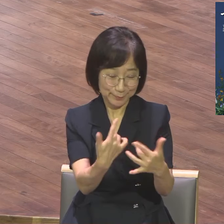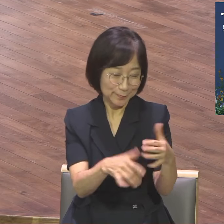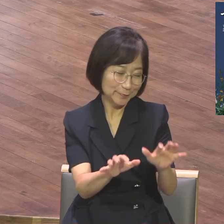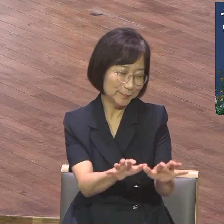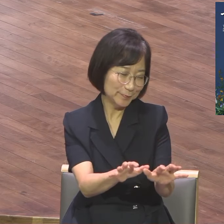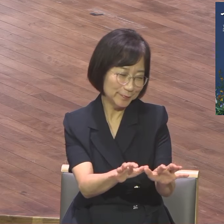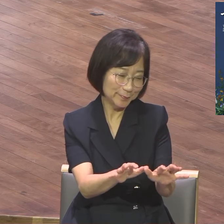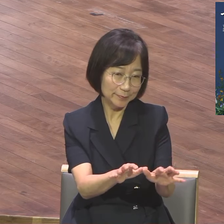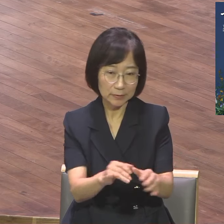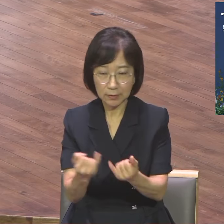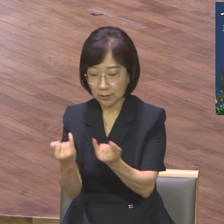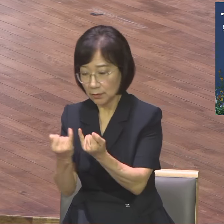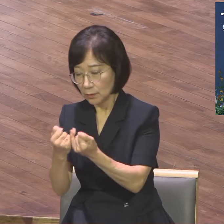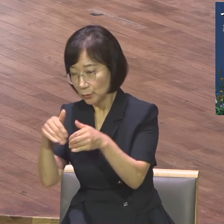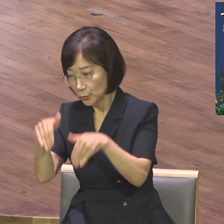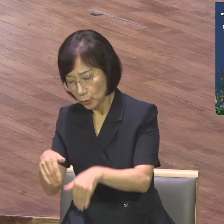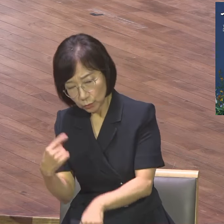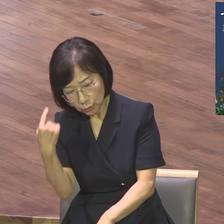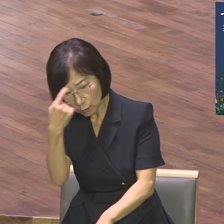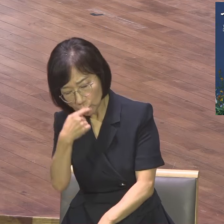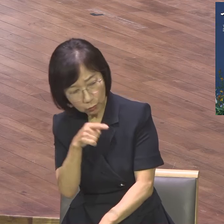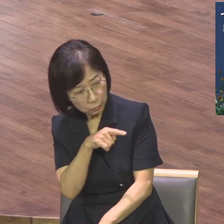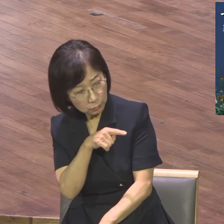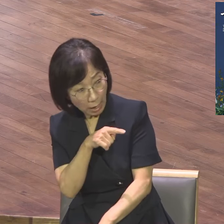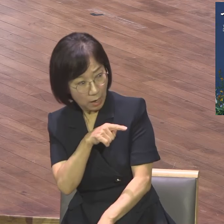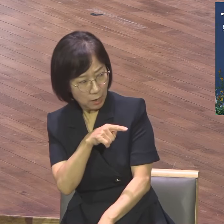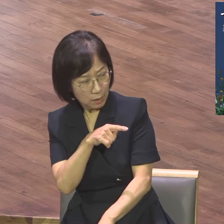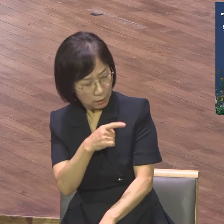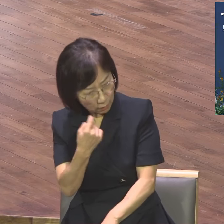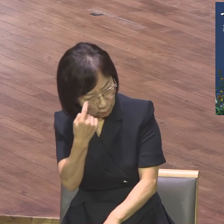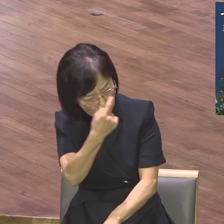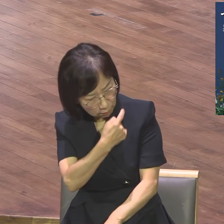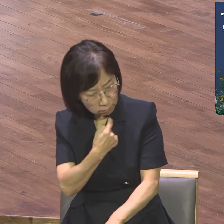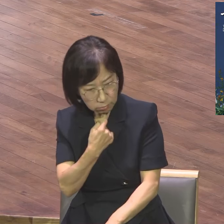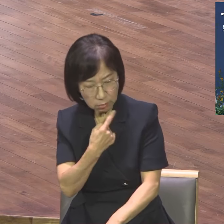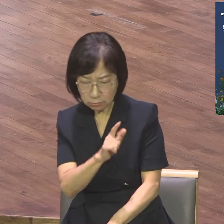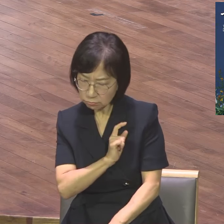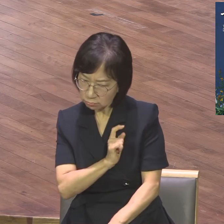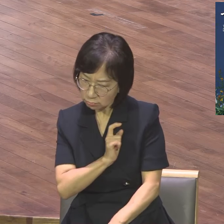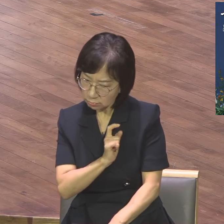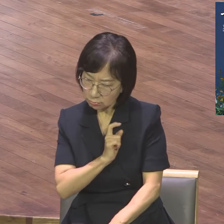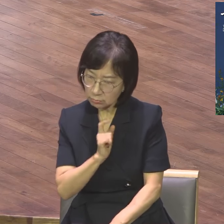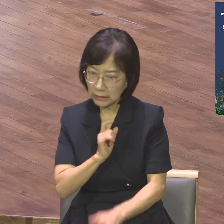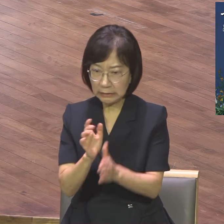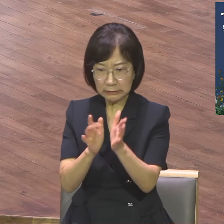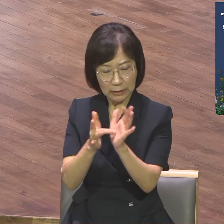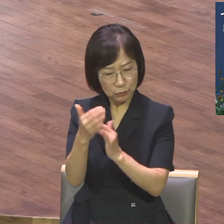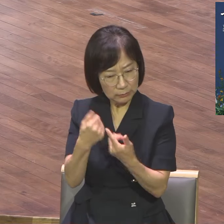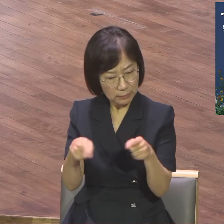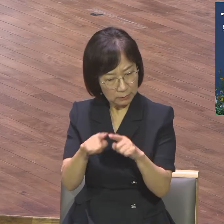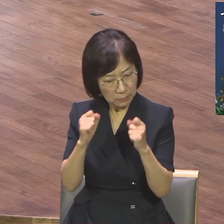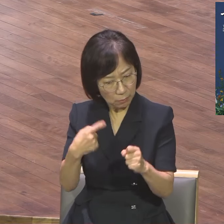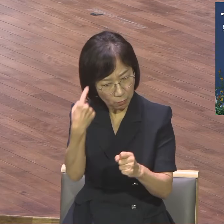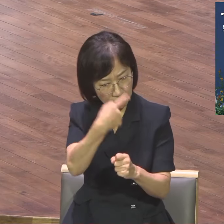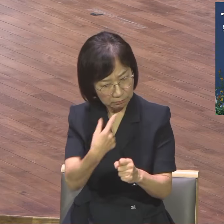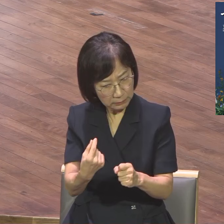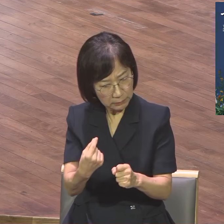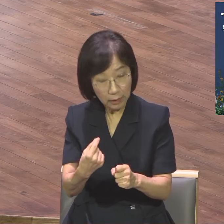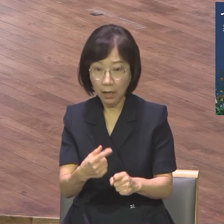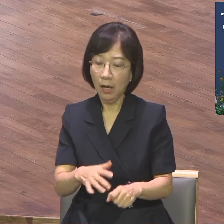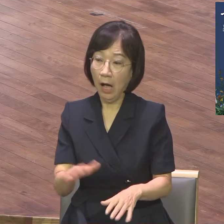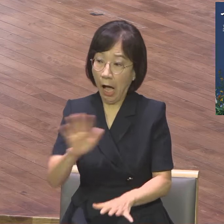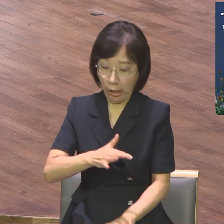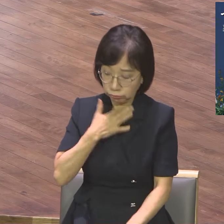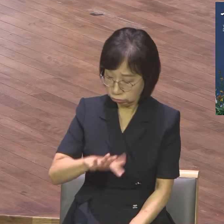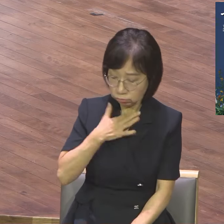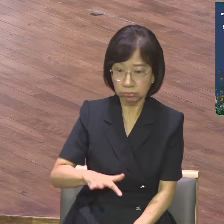있는데 여종이 보고 예수님과 함께 있었다. 이거를 부인하지요. 이 여종이 곁에 있는 사람들에게